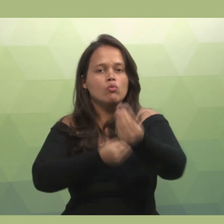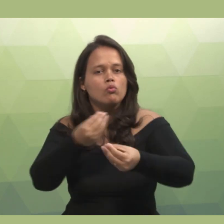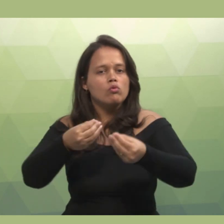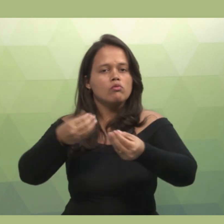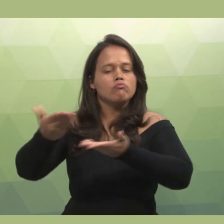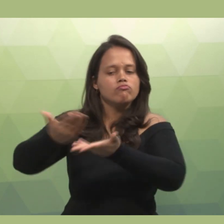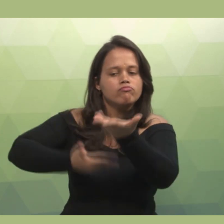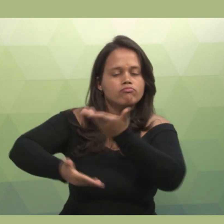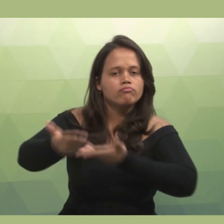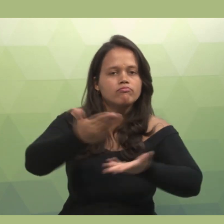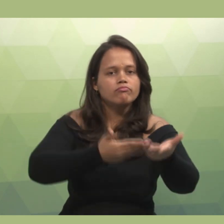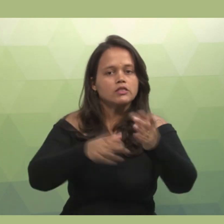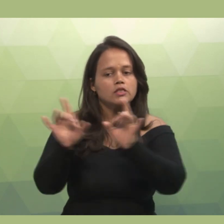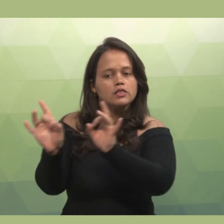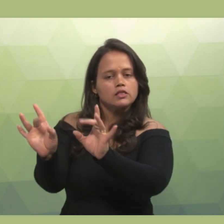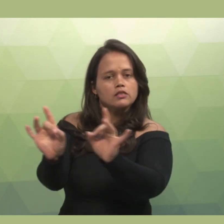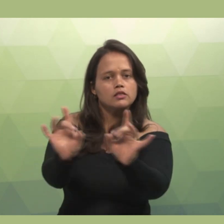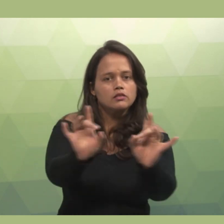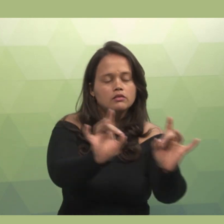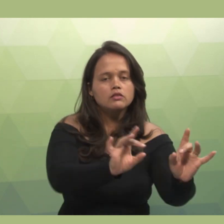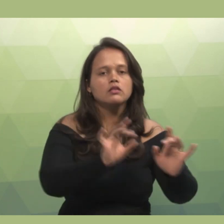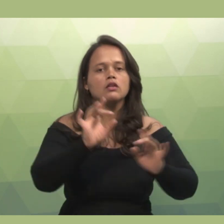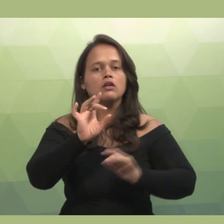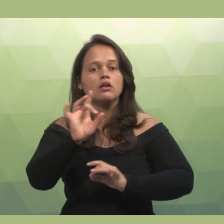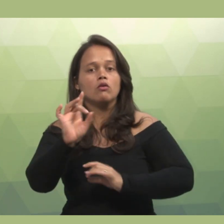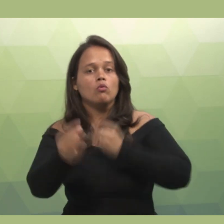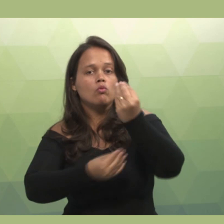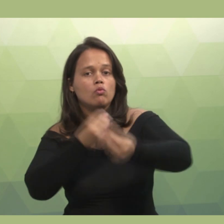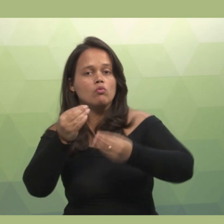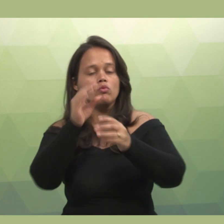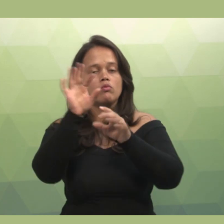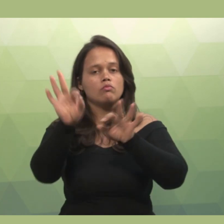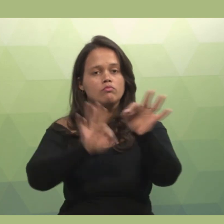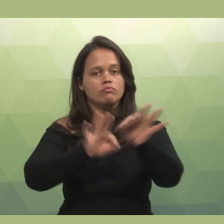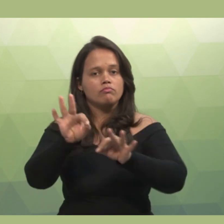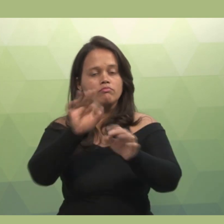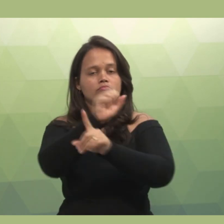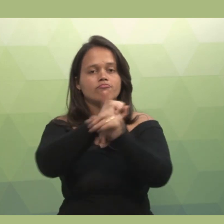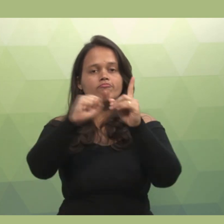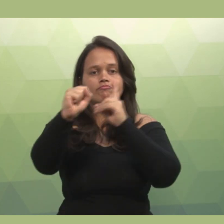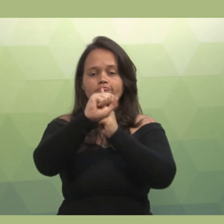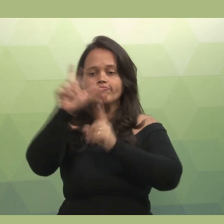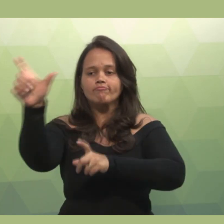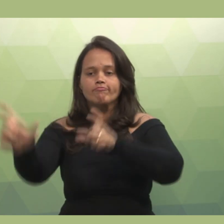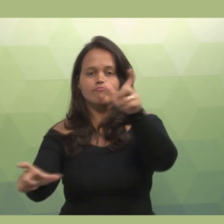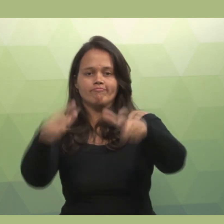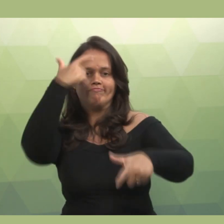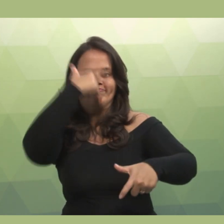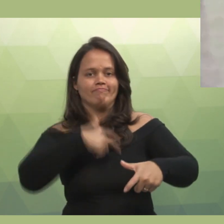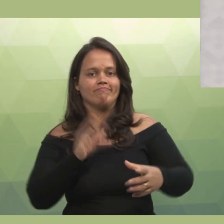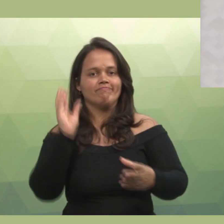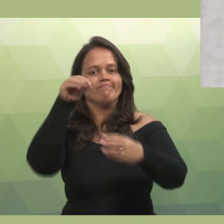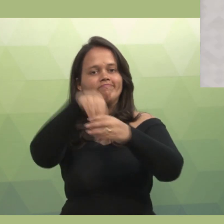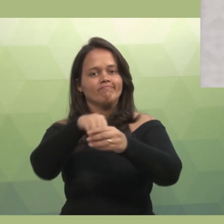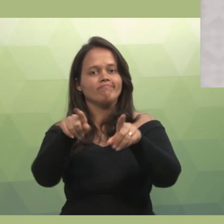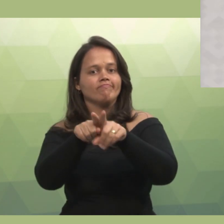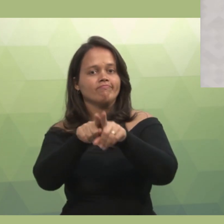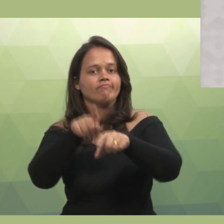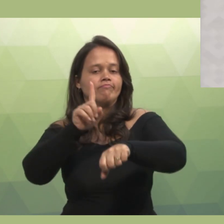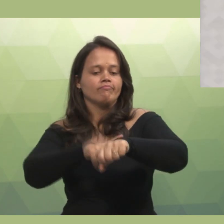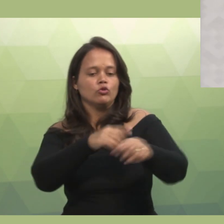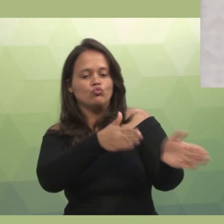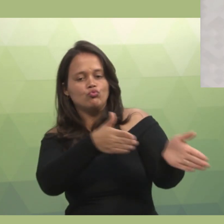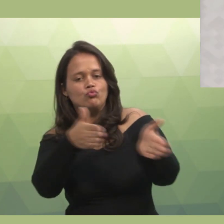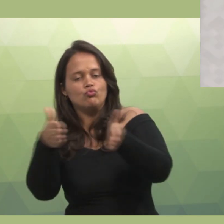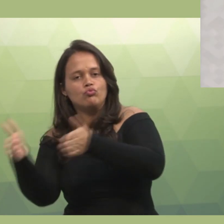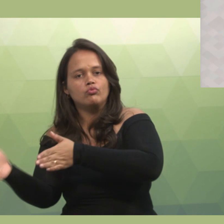dos sujeitos que a significam e ressignificam no tempo e nos espaços escolares. A disciplina